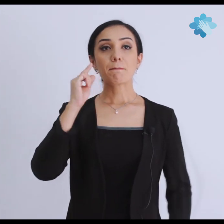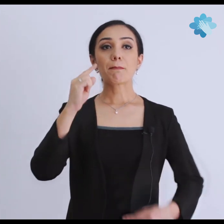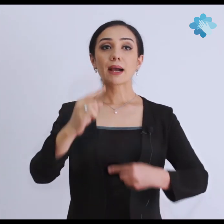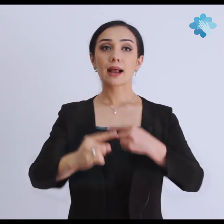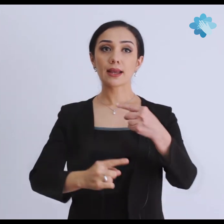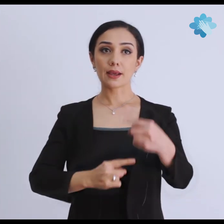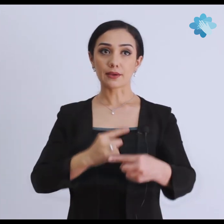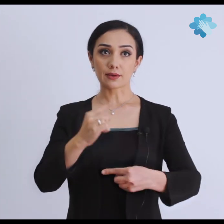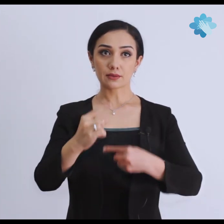поколение